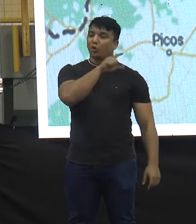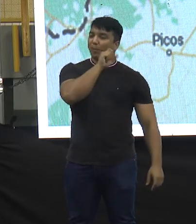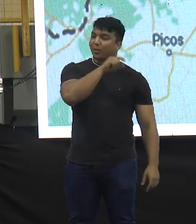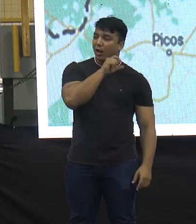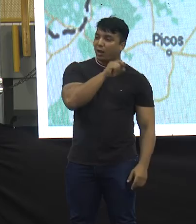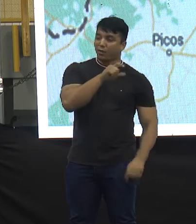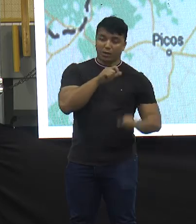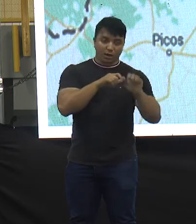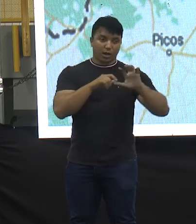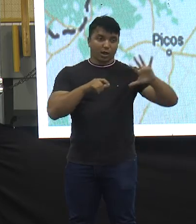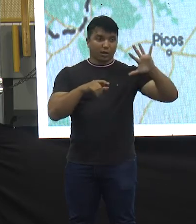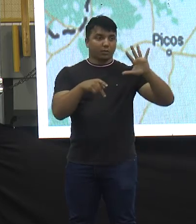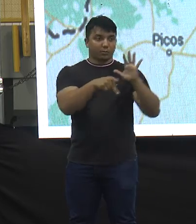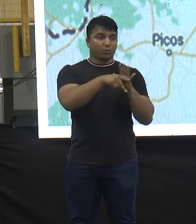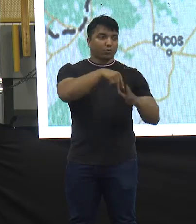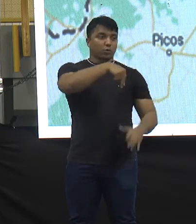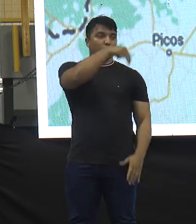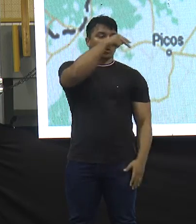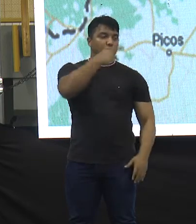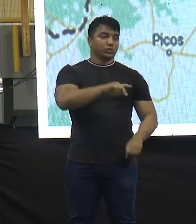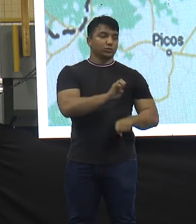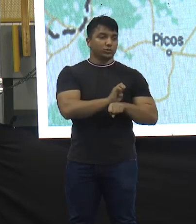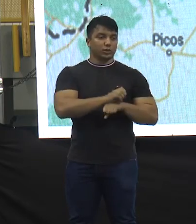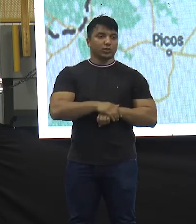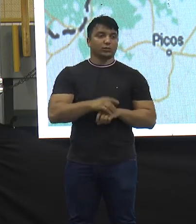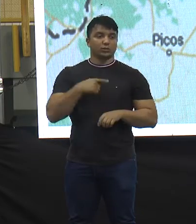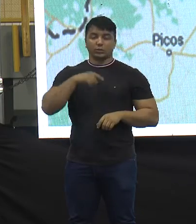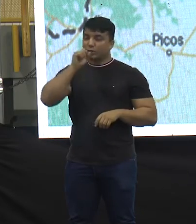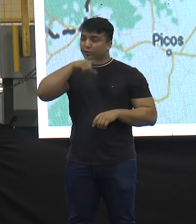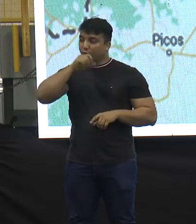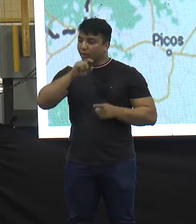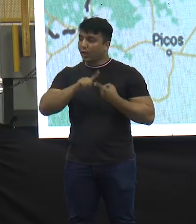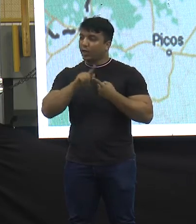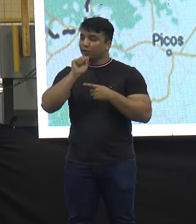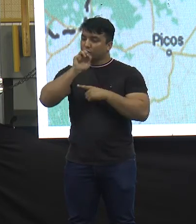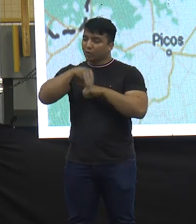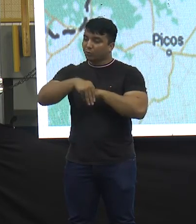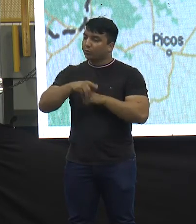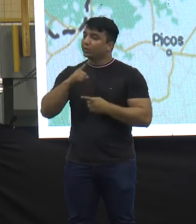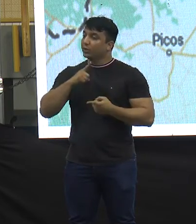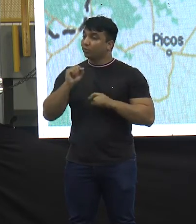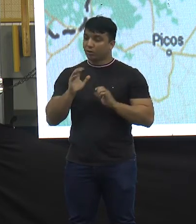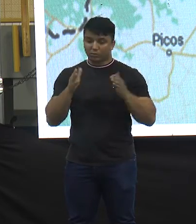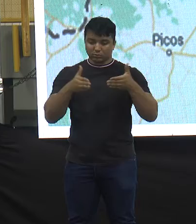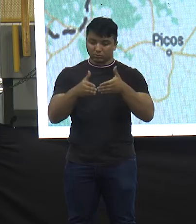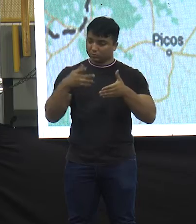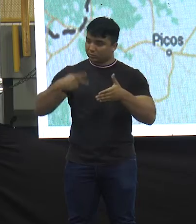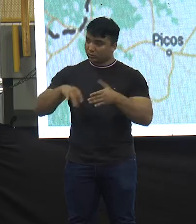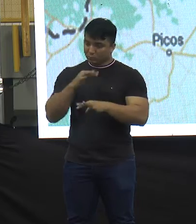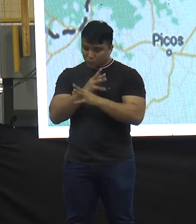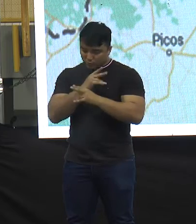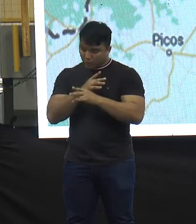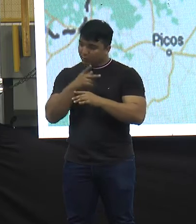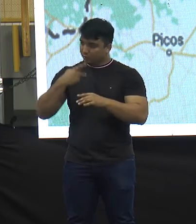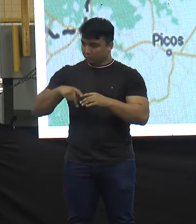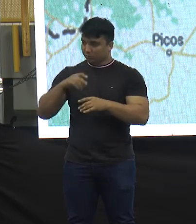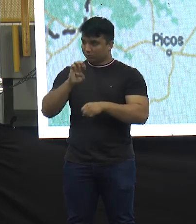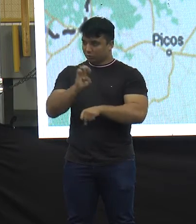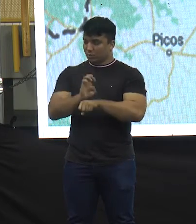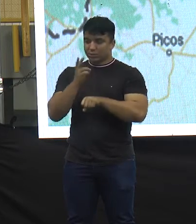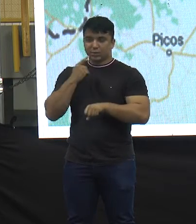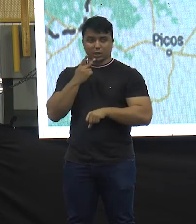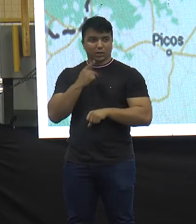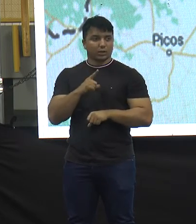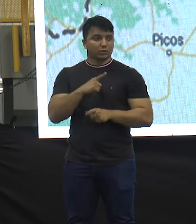importante da parte norte do estado, Quixadá, Quixeramobim estão no centro, tá, do estado do Ceará.